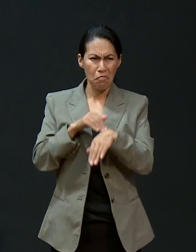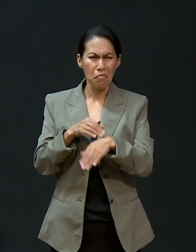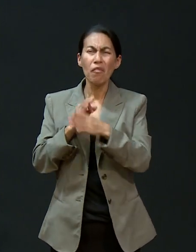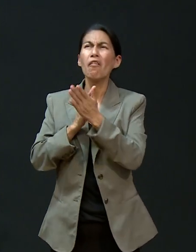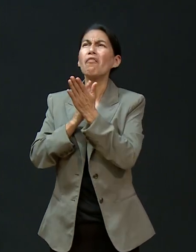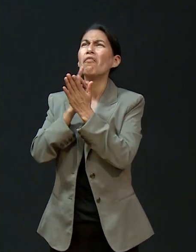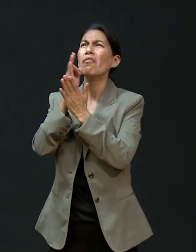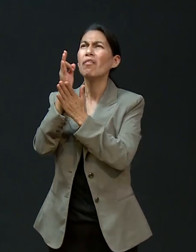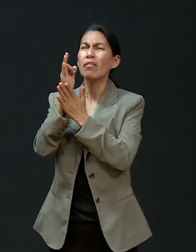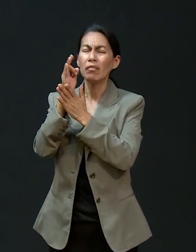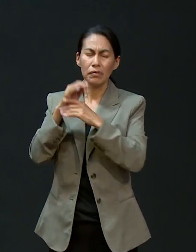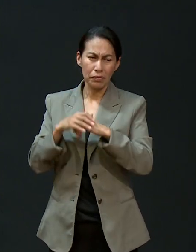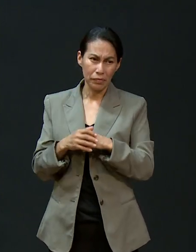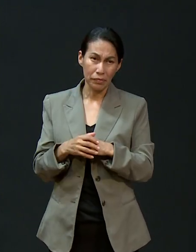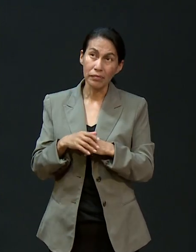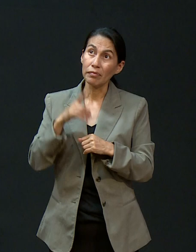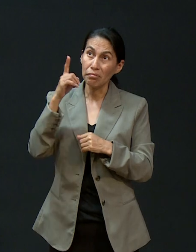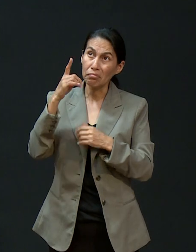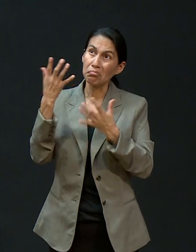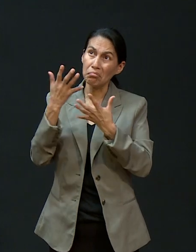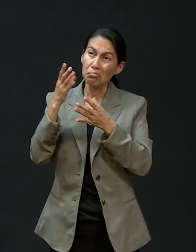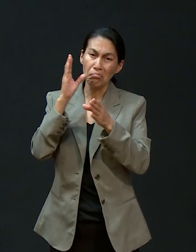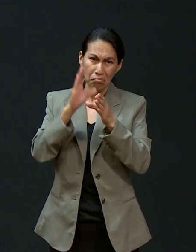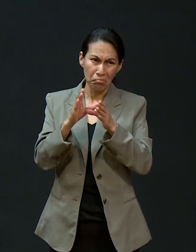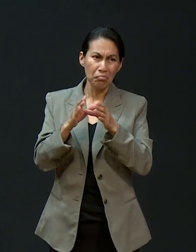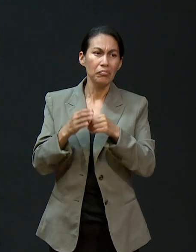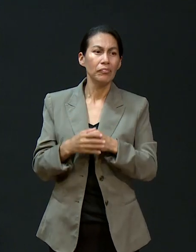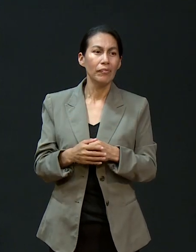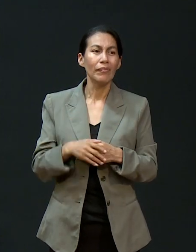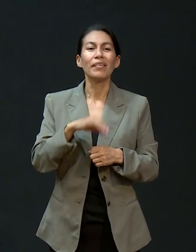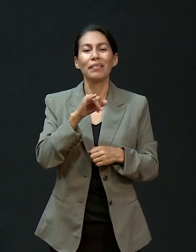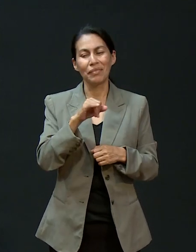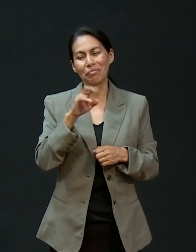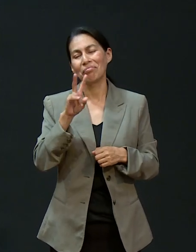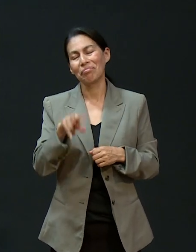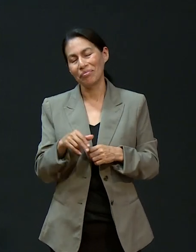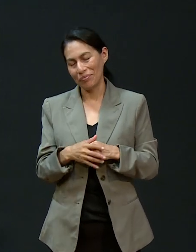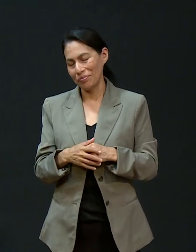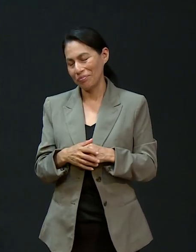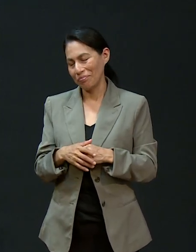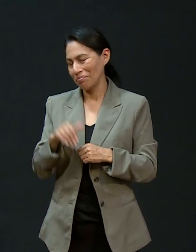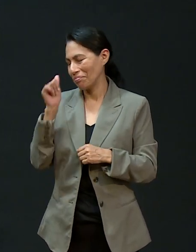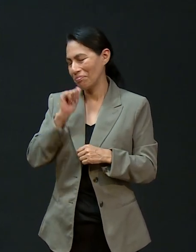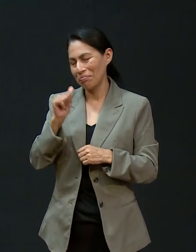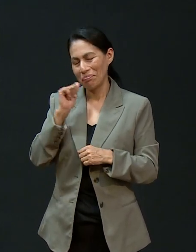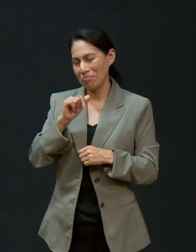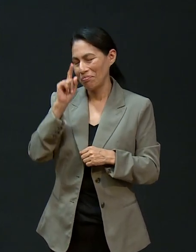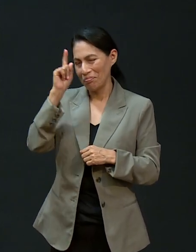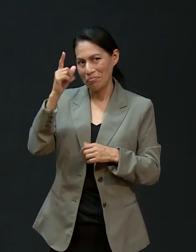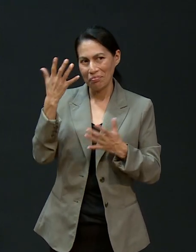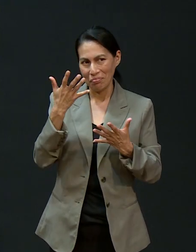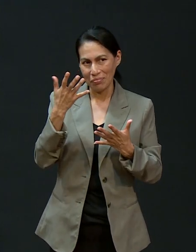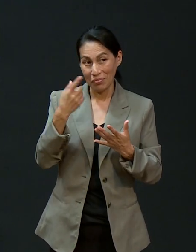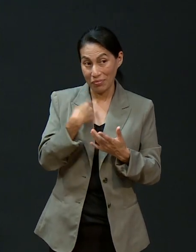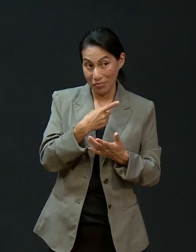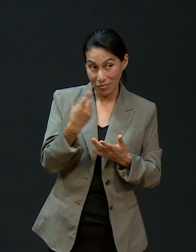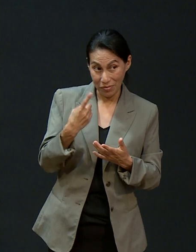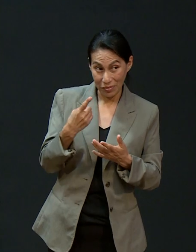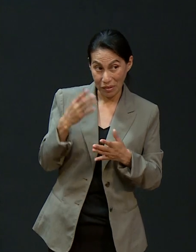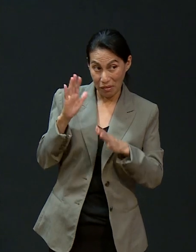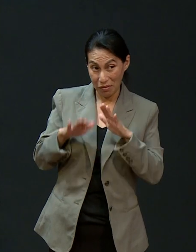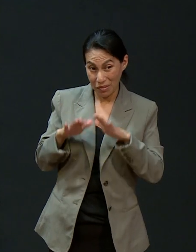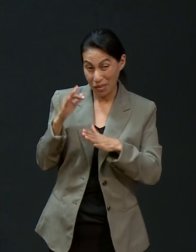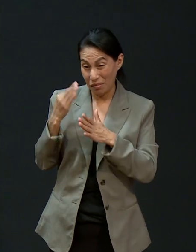en obediencia y fidelidad a Dios, Él pone la suya. Sí. De hecho, siempre pone la suya.